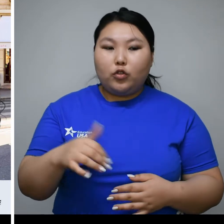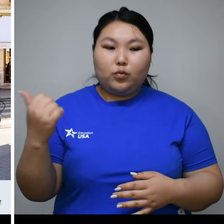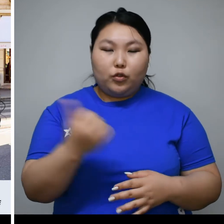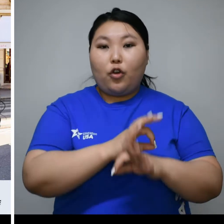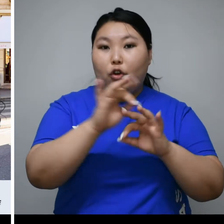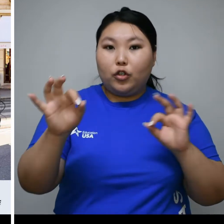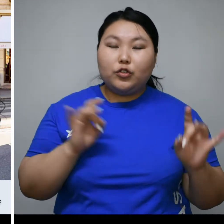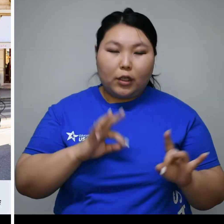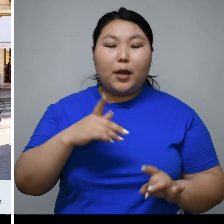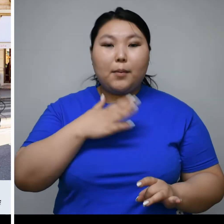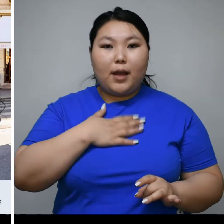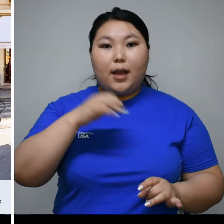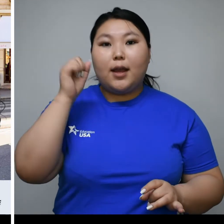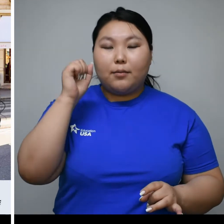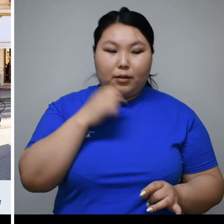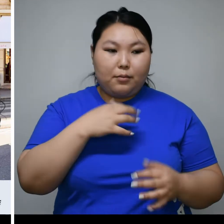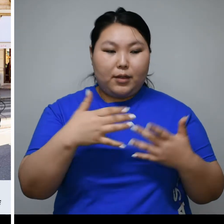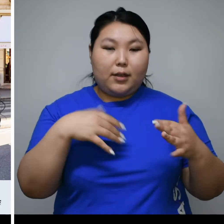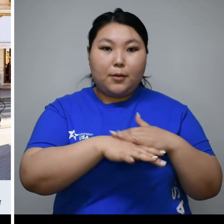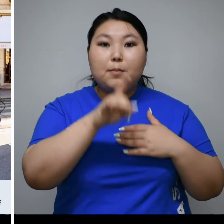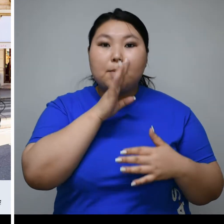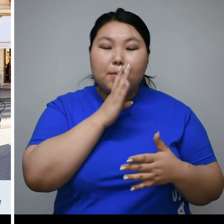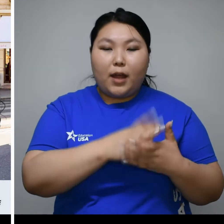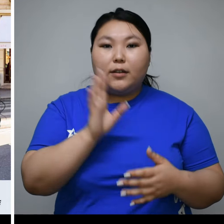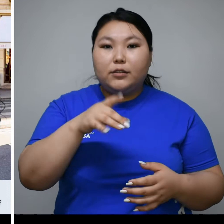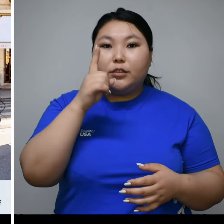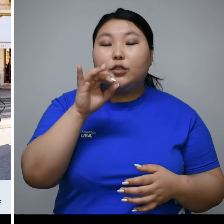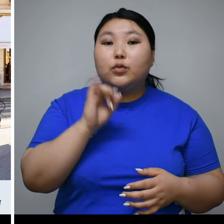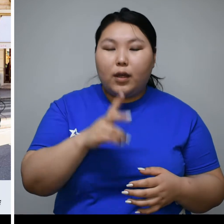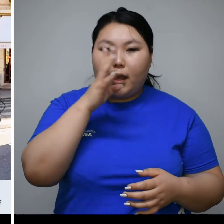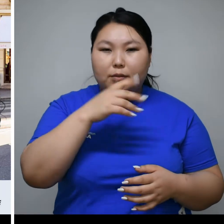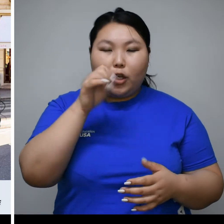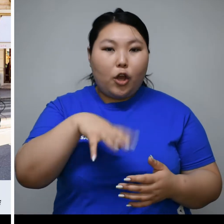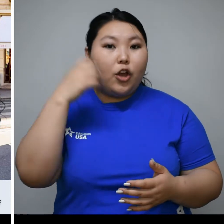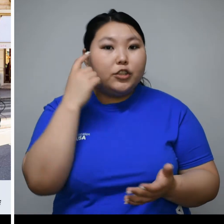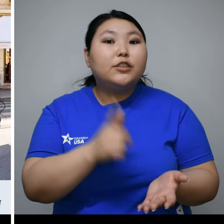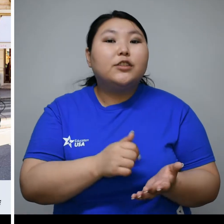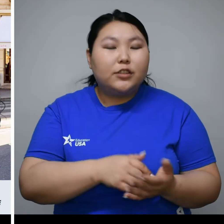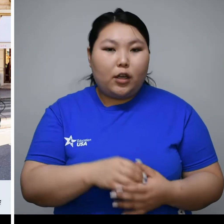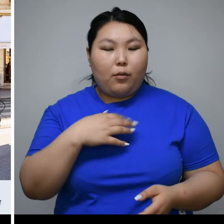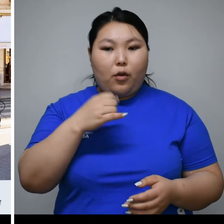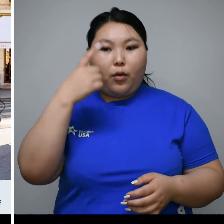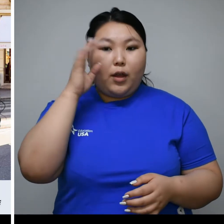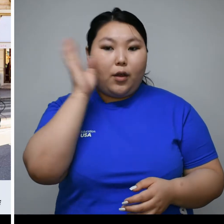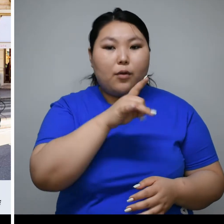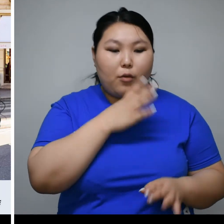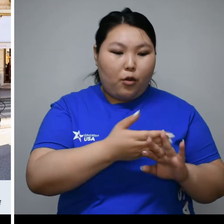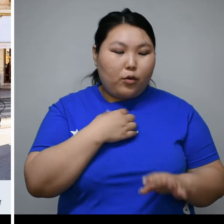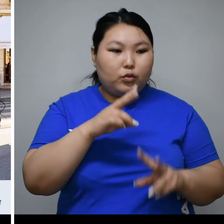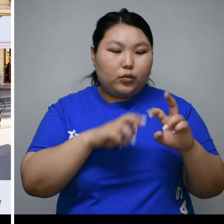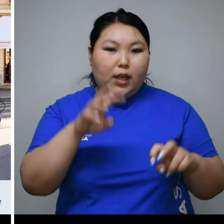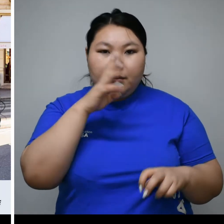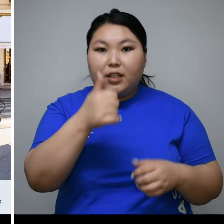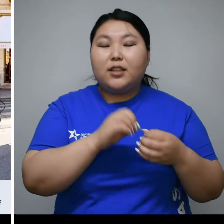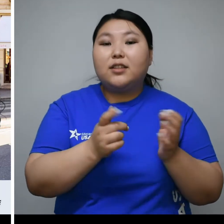болгон өөр. Тэгээд манай яг Америк руу материалаа явуулах гэж байгаа хүмүүс бас нэг зүйлийг маш сайн ойлгох хэрэгтэй. Нөгөө сургууль руу явахаас өмнө судалгаагаа маш